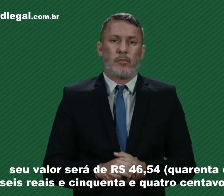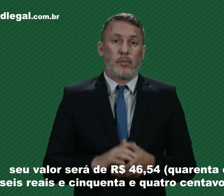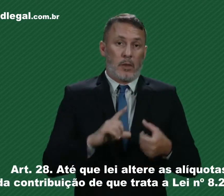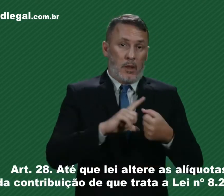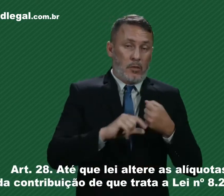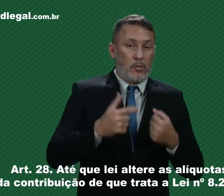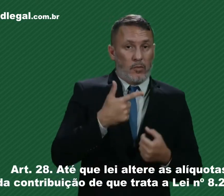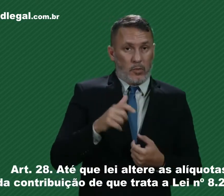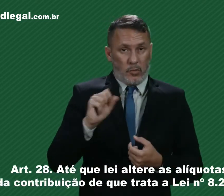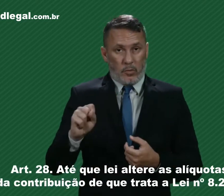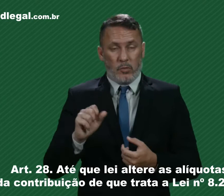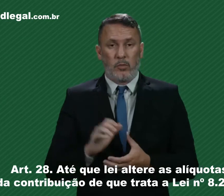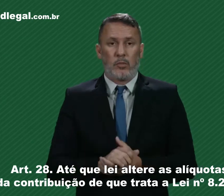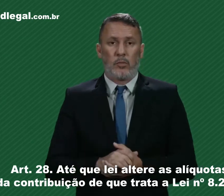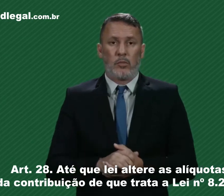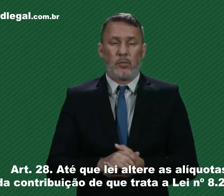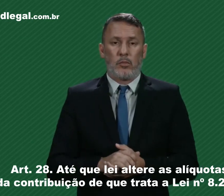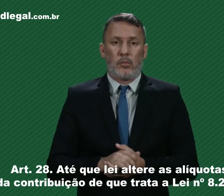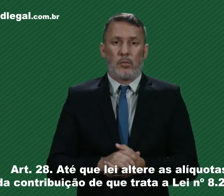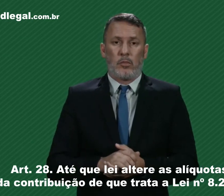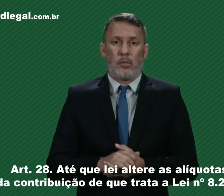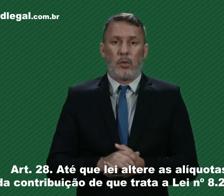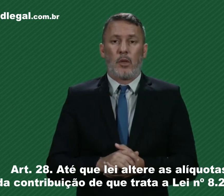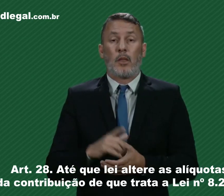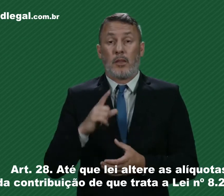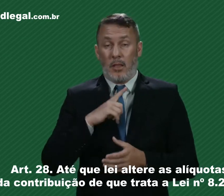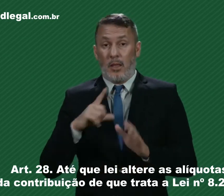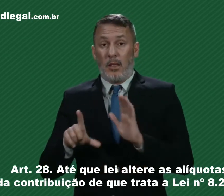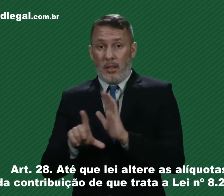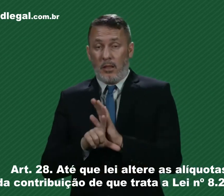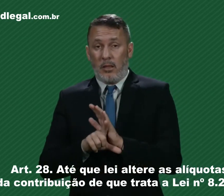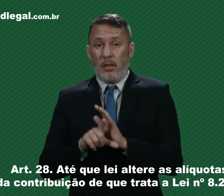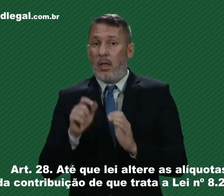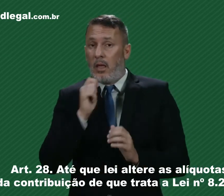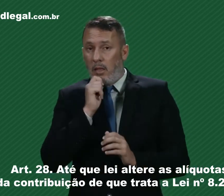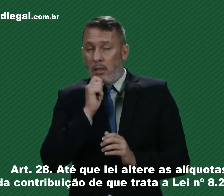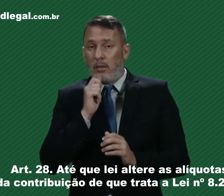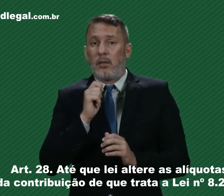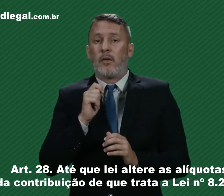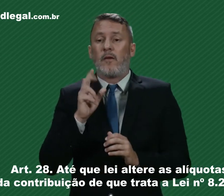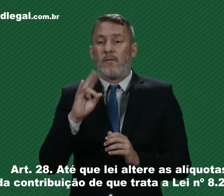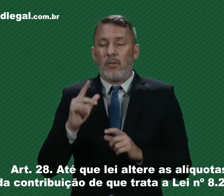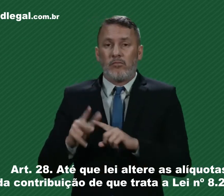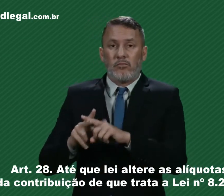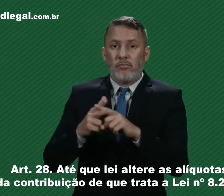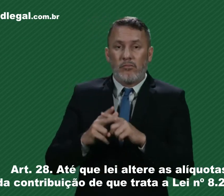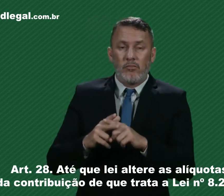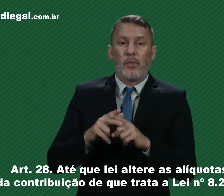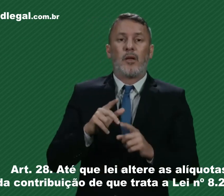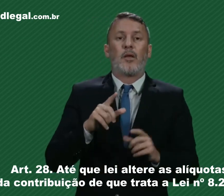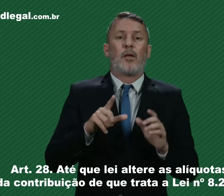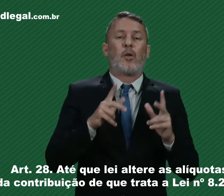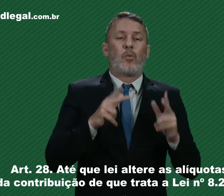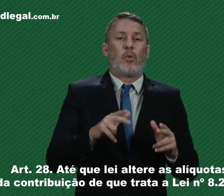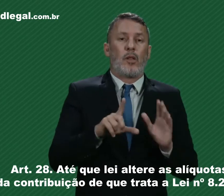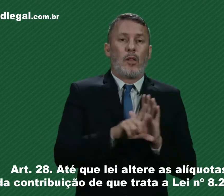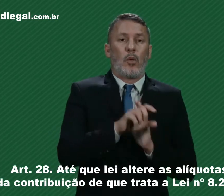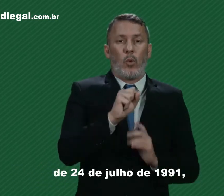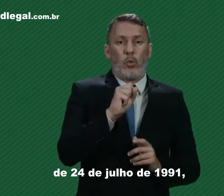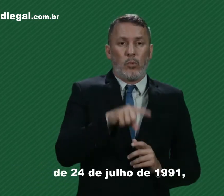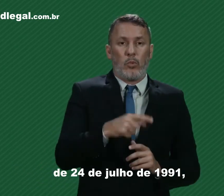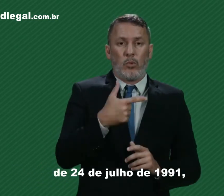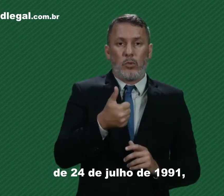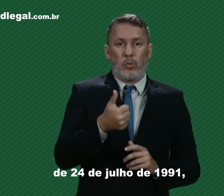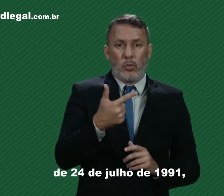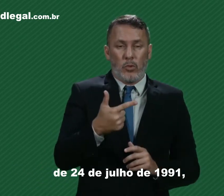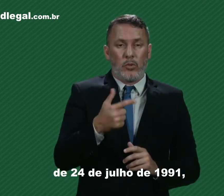46,54. Artigo 28. Até que lei altere as alíquotas de contribuição de que trata a Lei nº